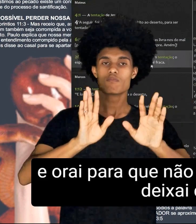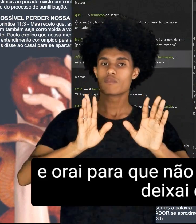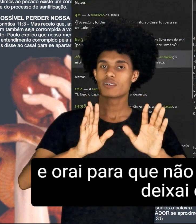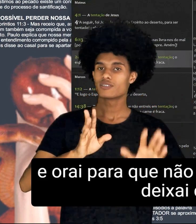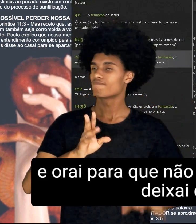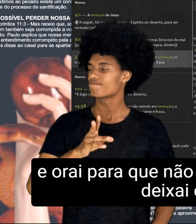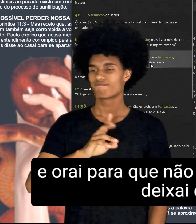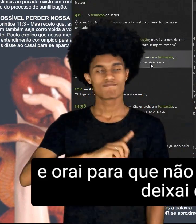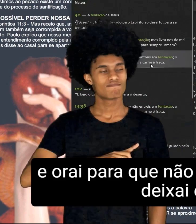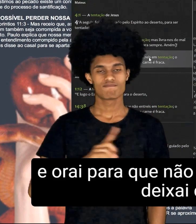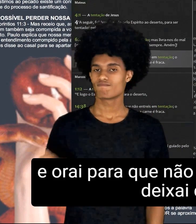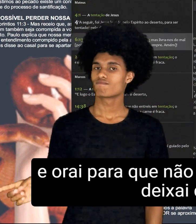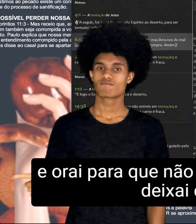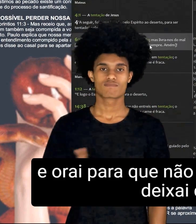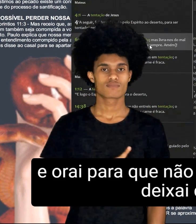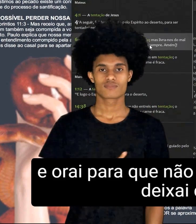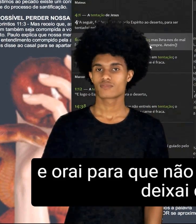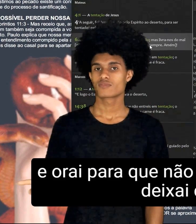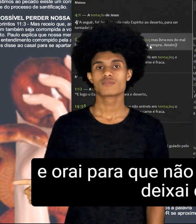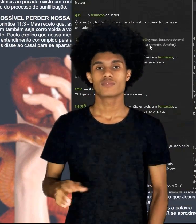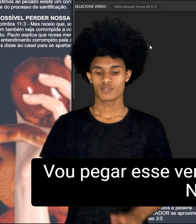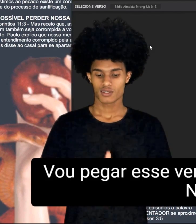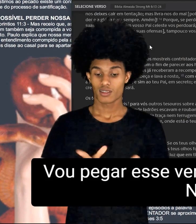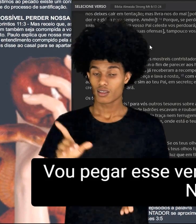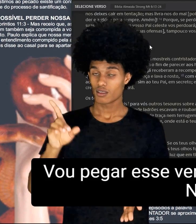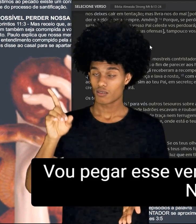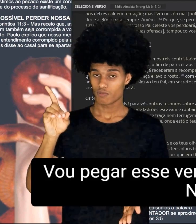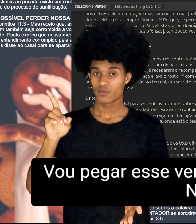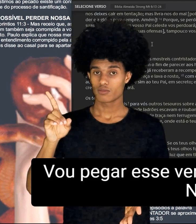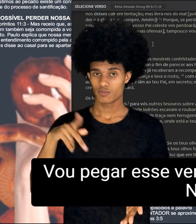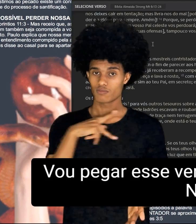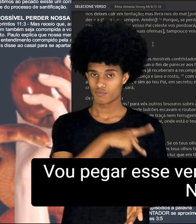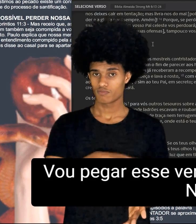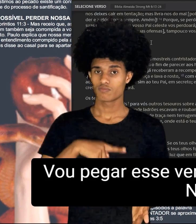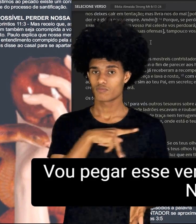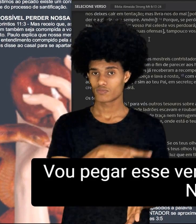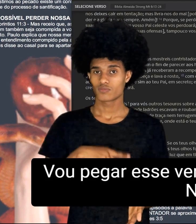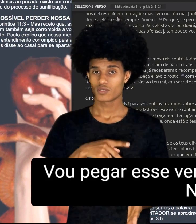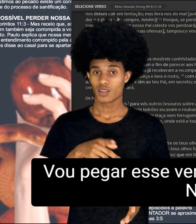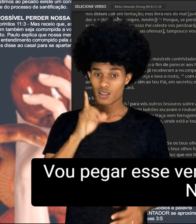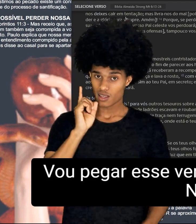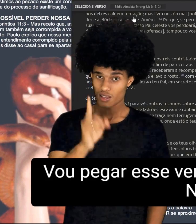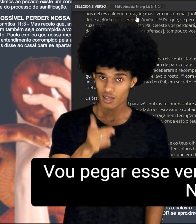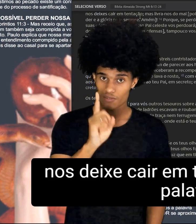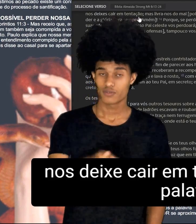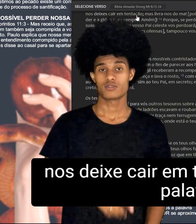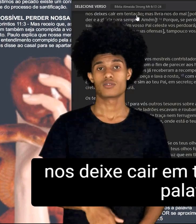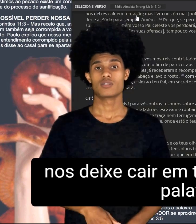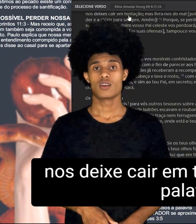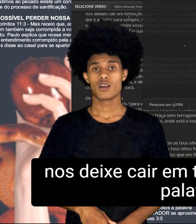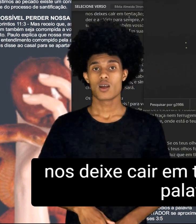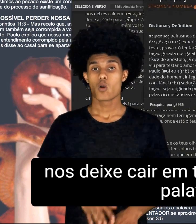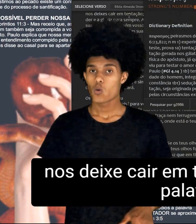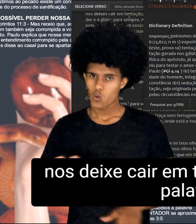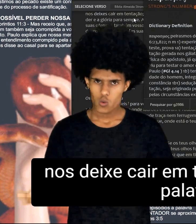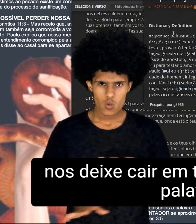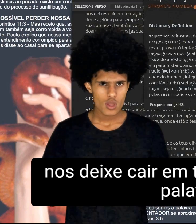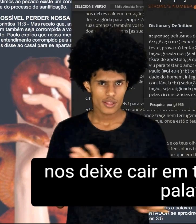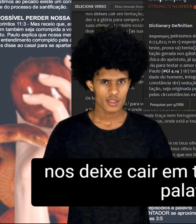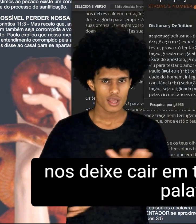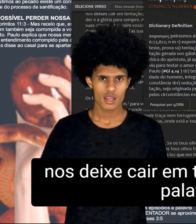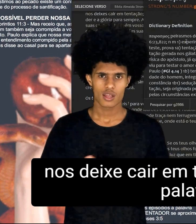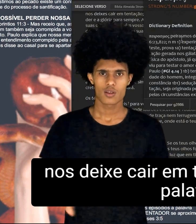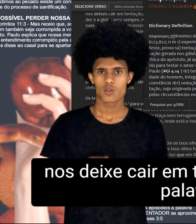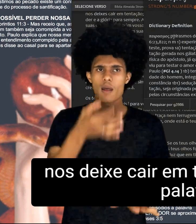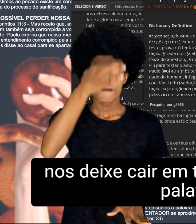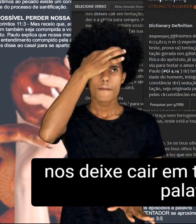vigiai e orai para que não entreis em tentação, não nos deixai cair em tentação. Vou pegar esse versículo aqui da oração do Pai Nosso. E não nos deixe cair em tentação, cliquei em cima